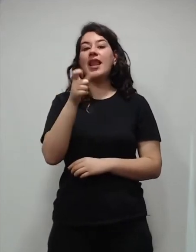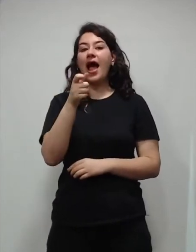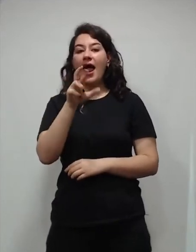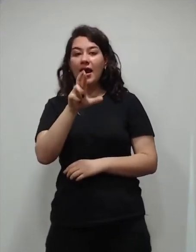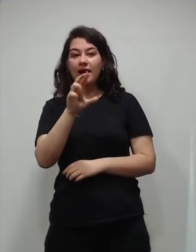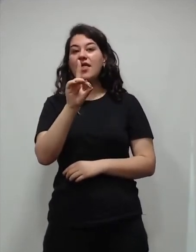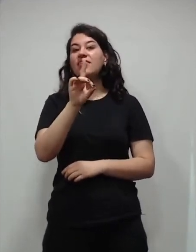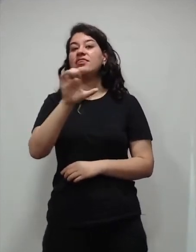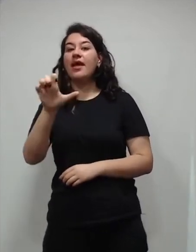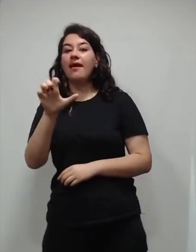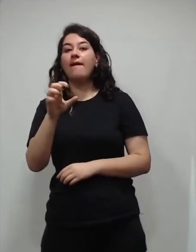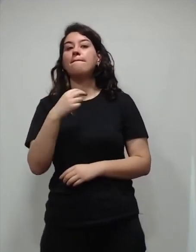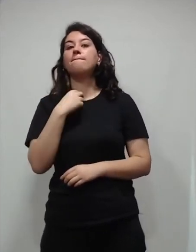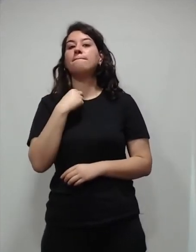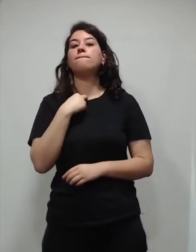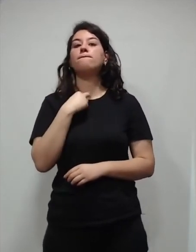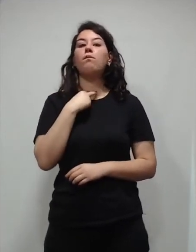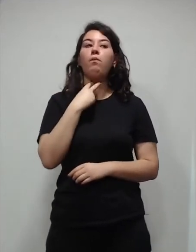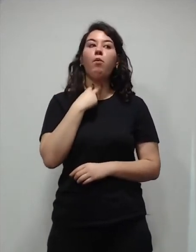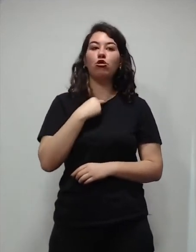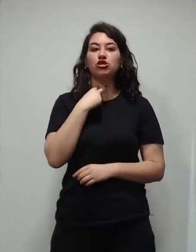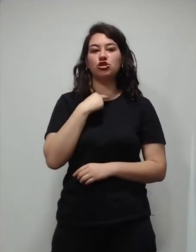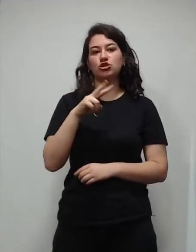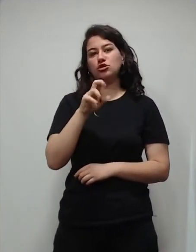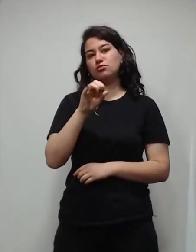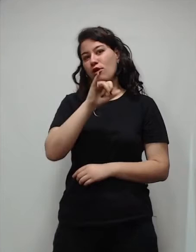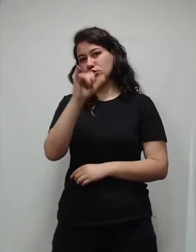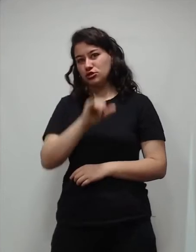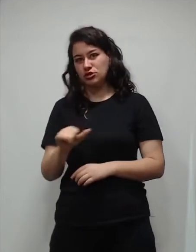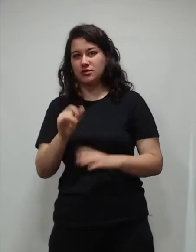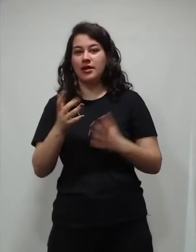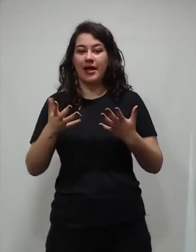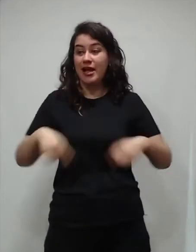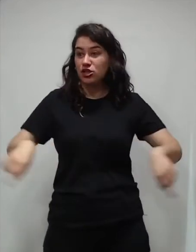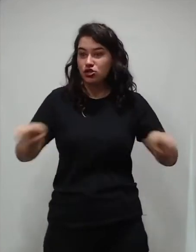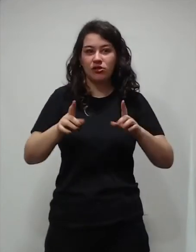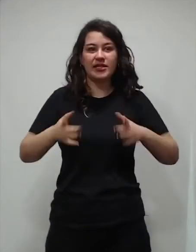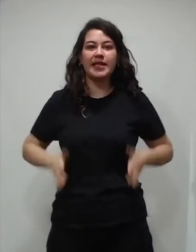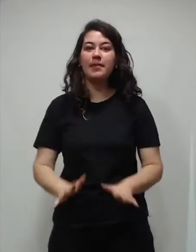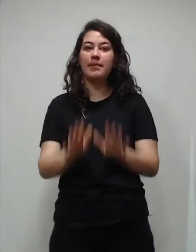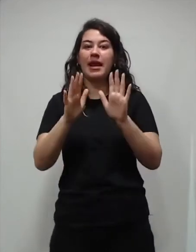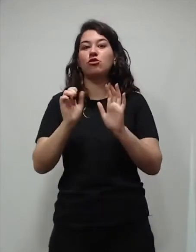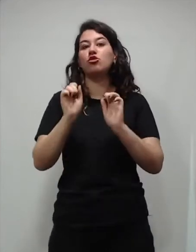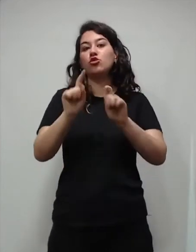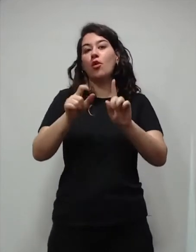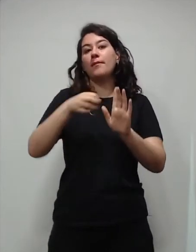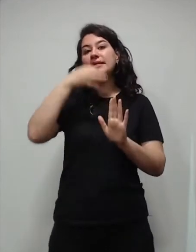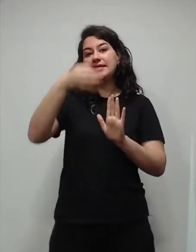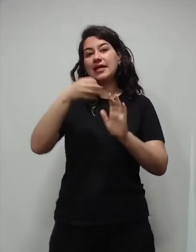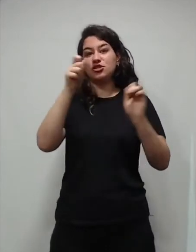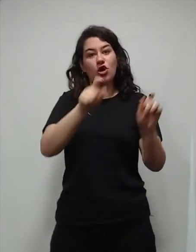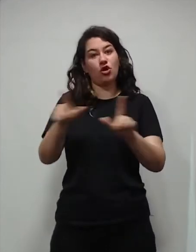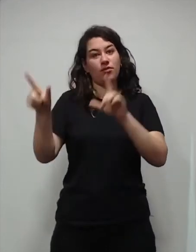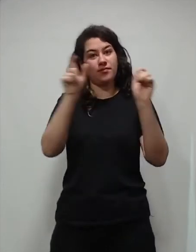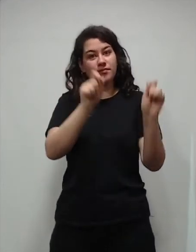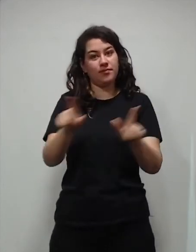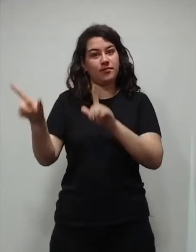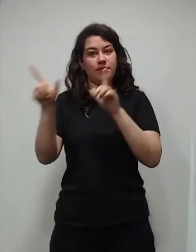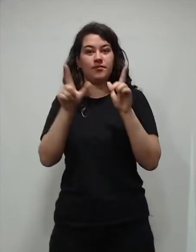se encuentran entre nosotros, y vamos haciendo, mientras se van preparando, la presentación